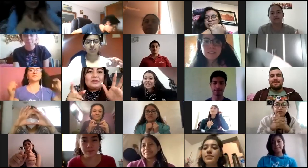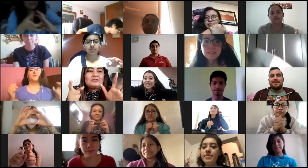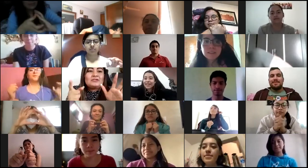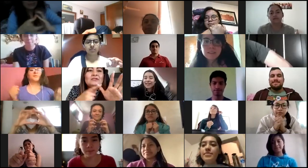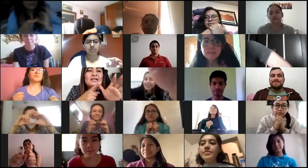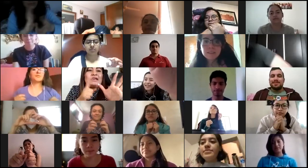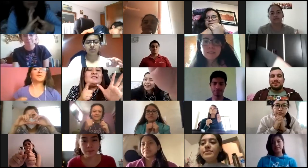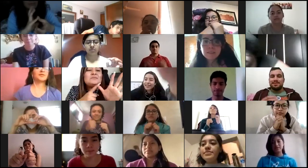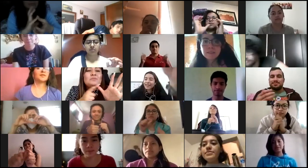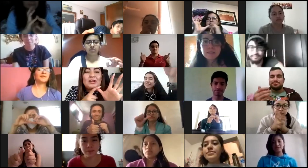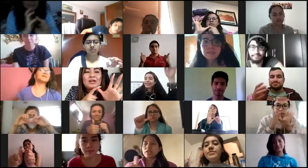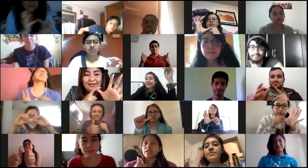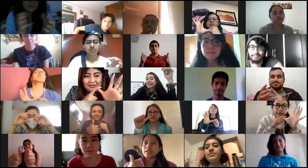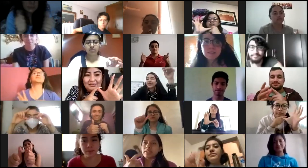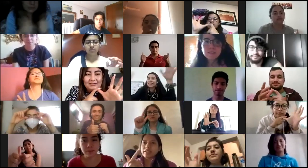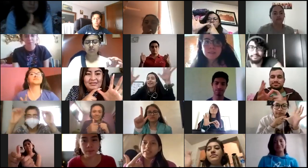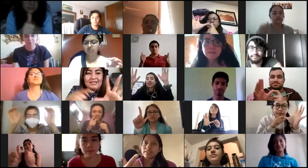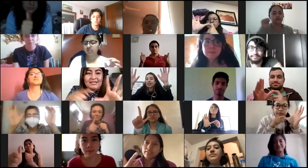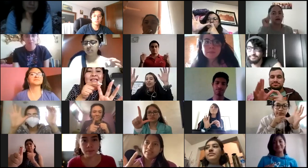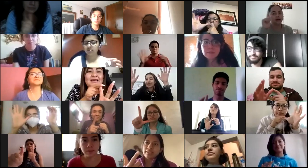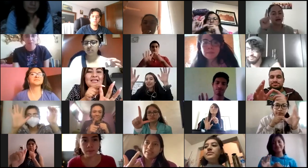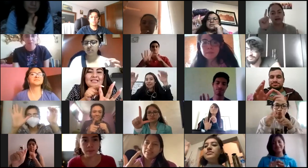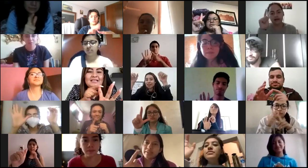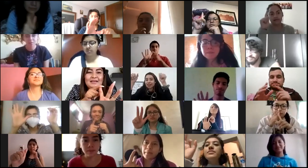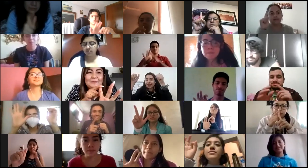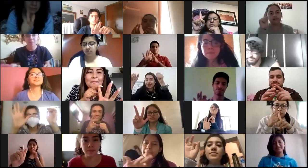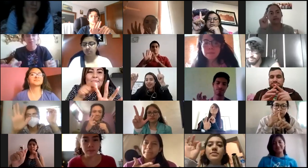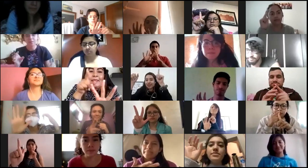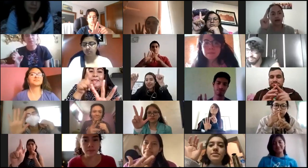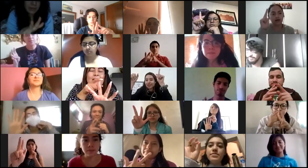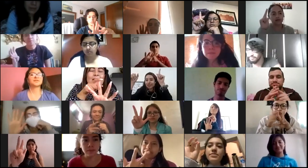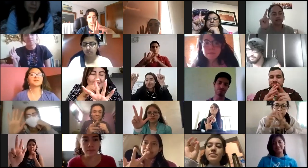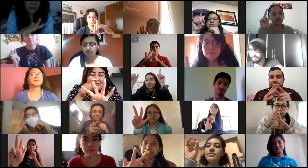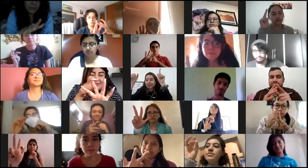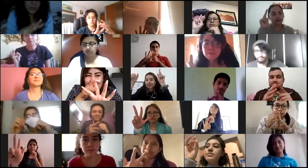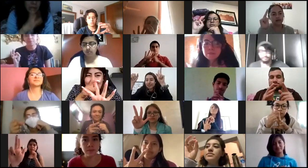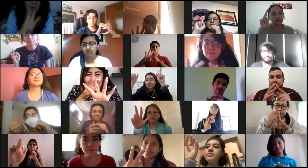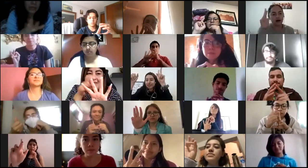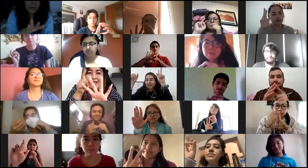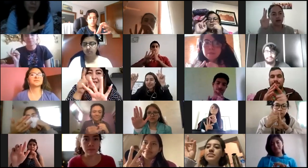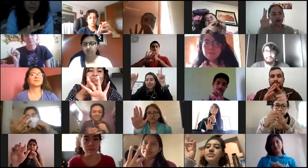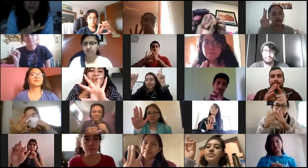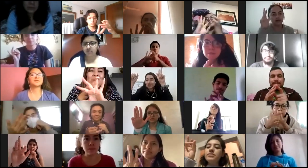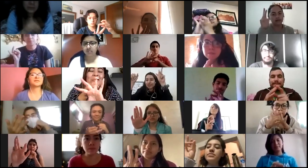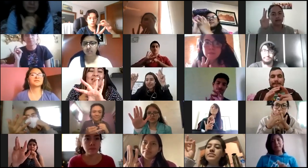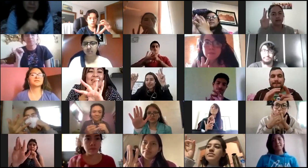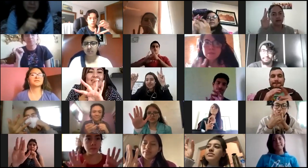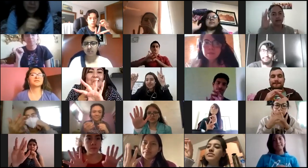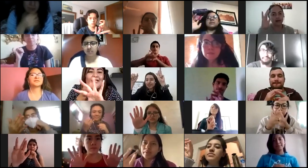dedos, que es pulgar, índice, medio, anular y